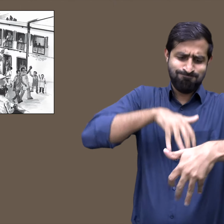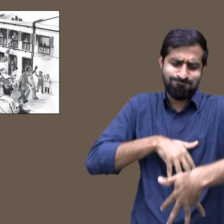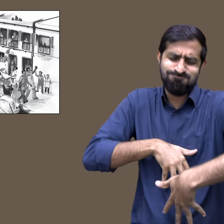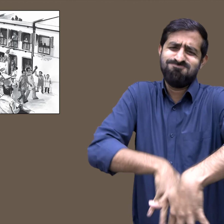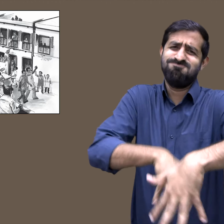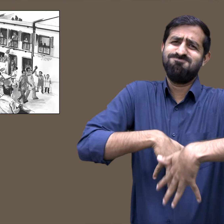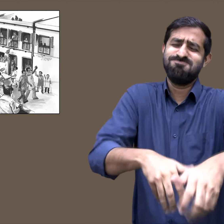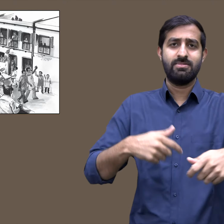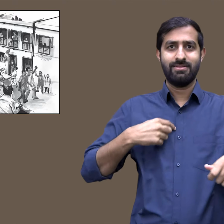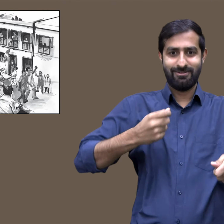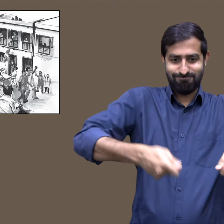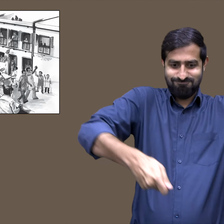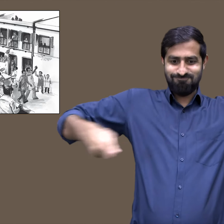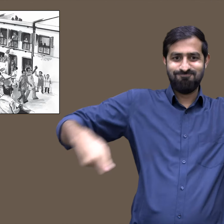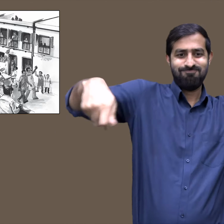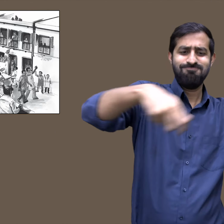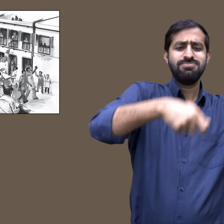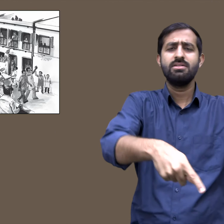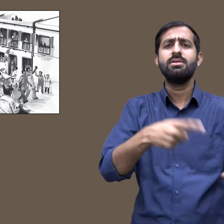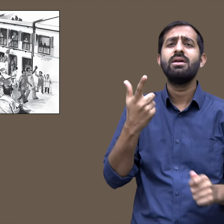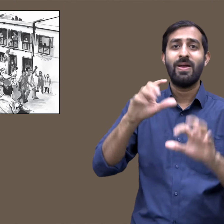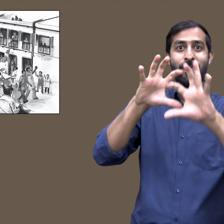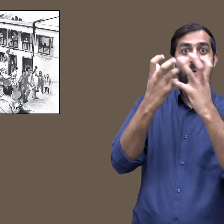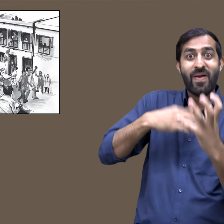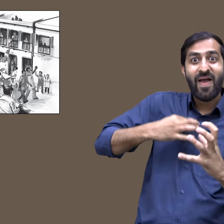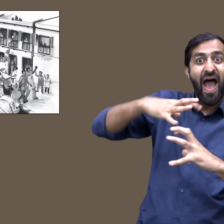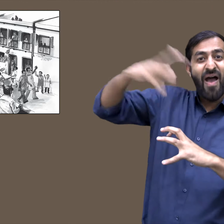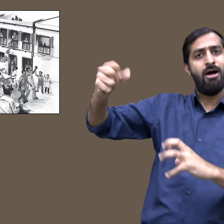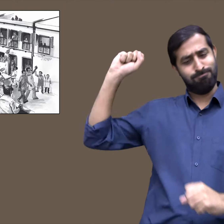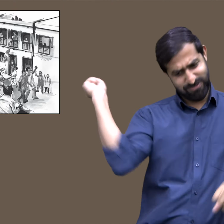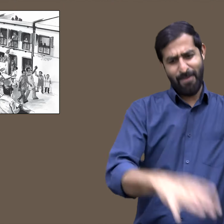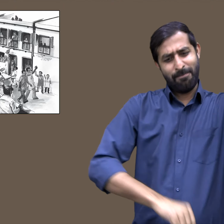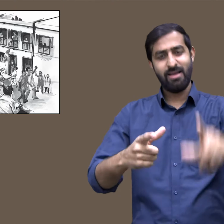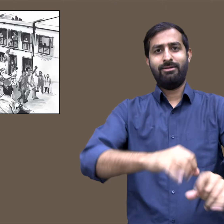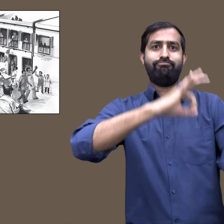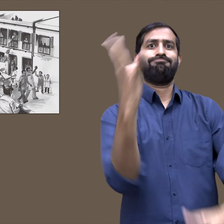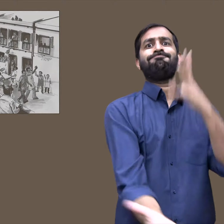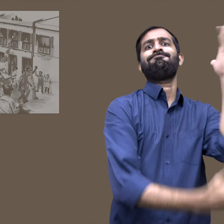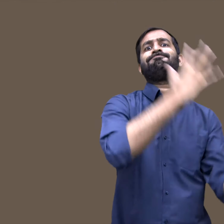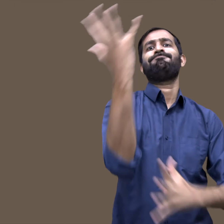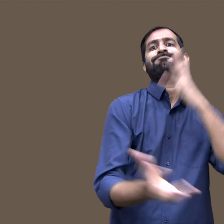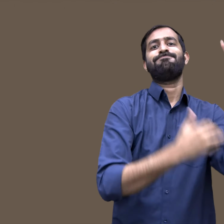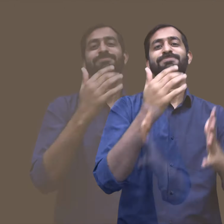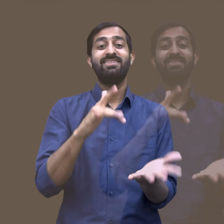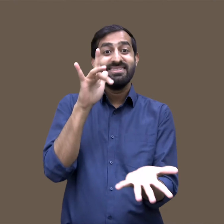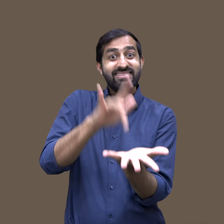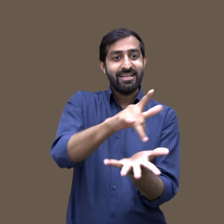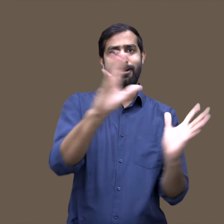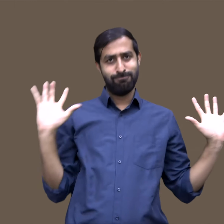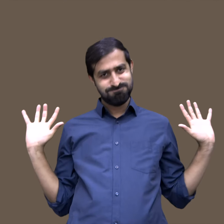हड़ताल रहा और जुलूस निकाले गए। जुलूस में लोग चादर फैलाकर विदेशी वस्त्रों के कपड़ों की होली जलाने के लिए कपड़ों की मांग कर रहे थे।